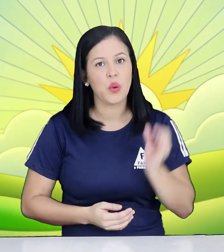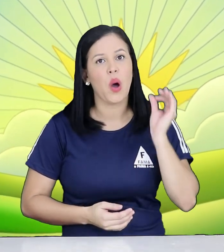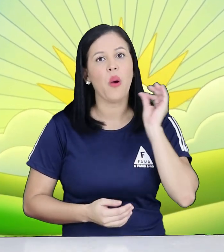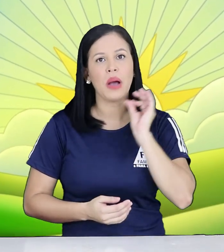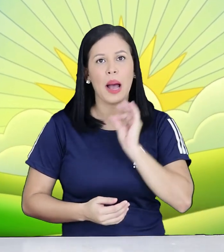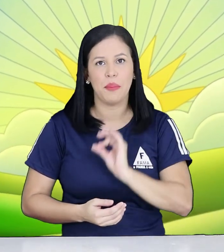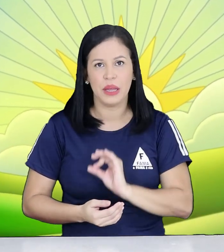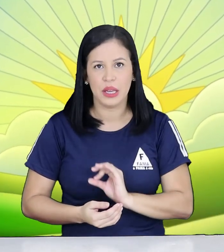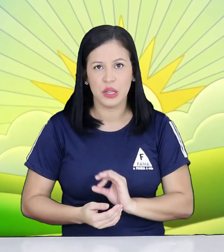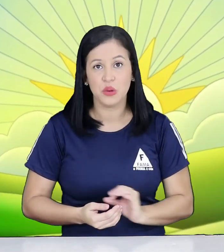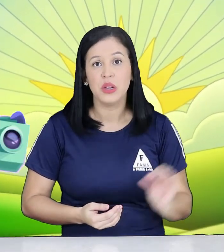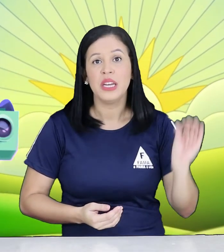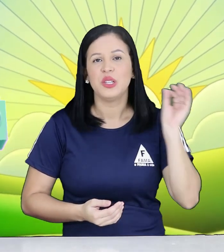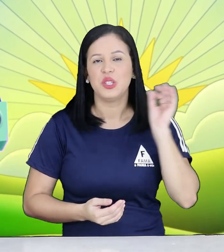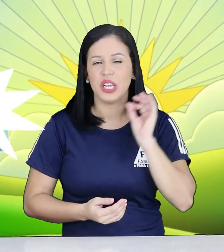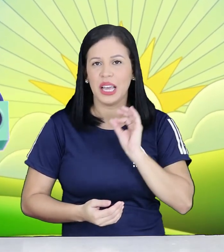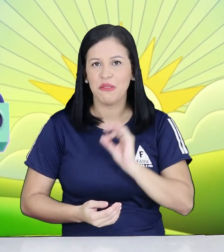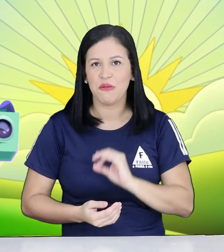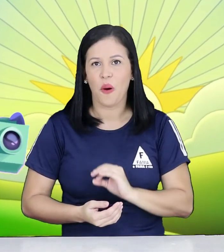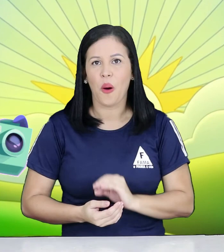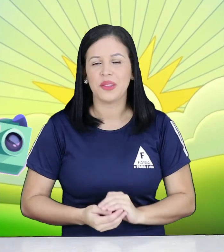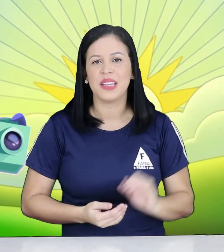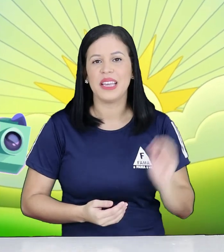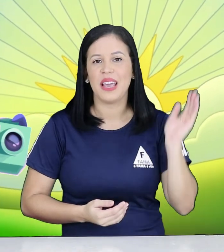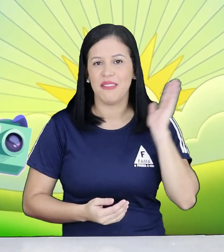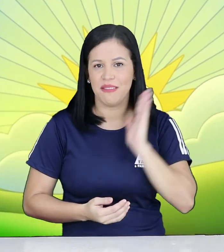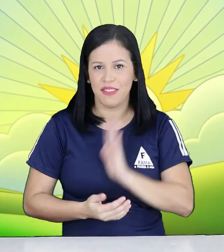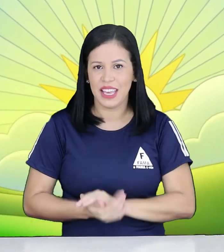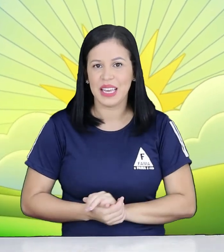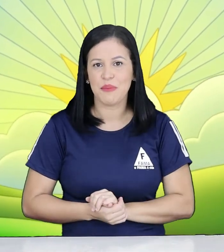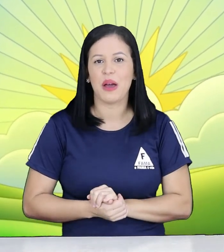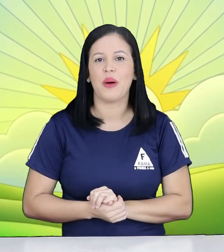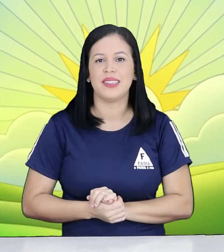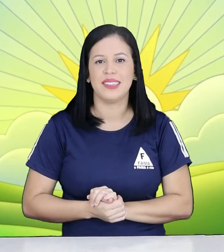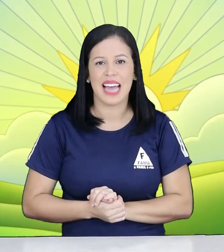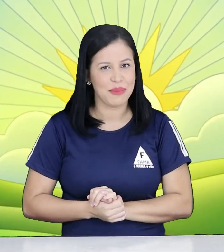com capricho, tirem fotos e enviem aqui para o WhatsApp da